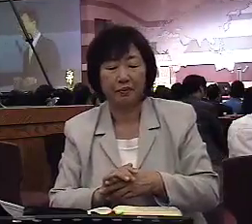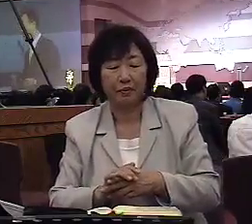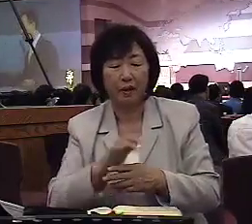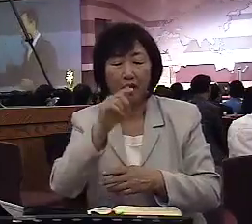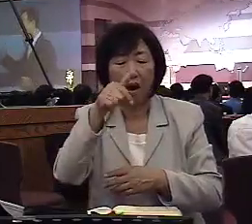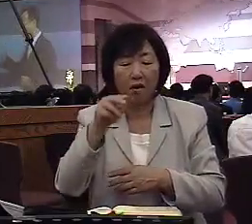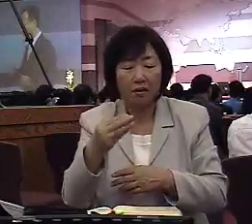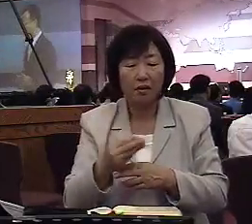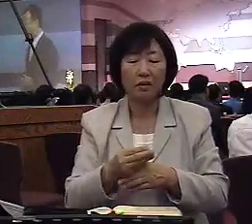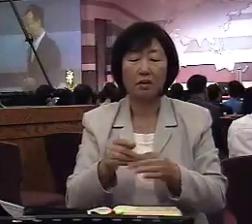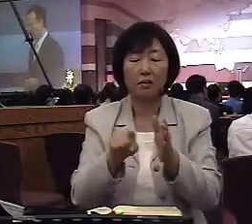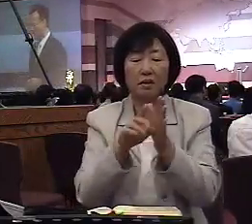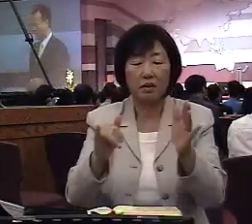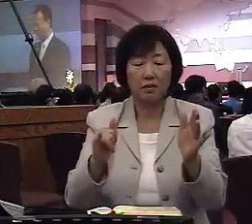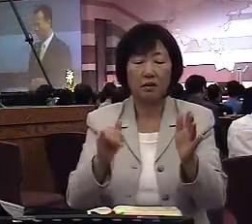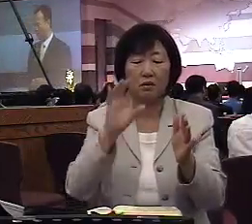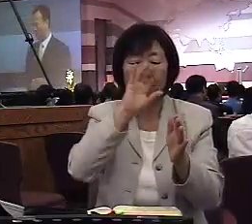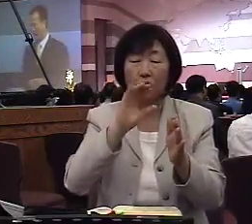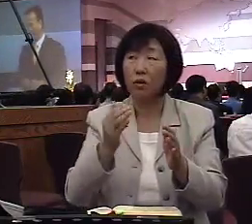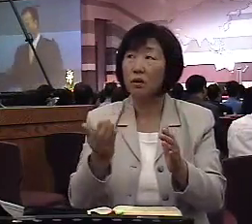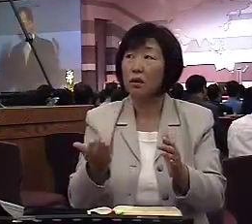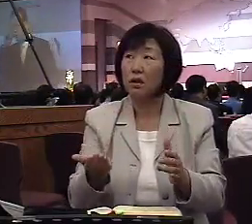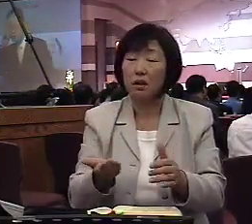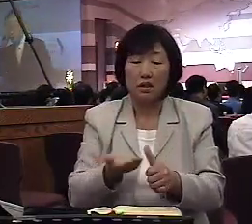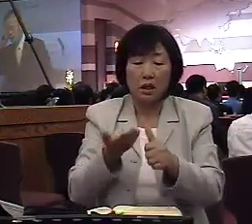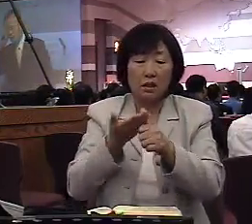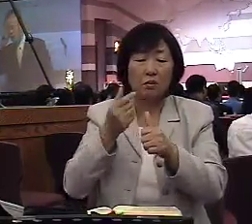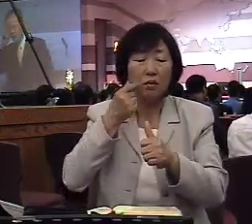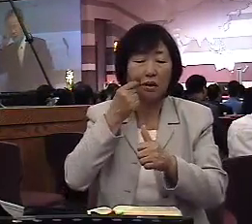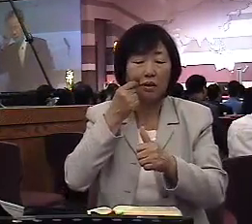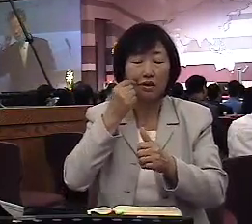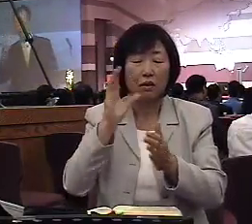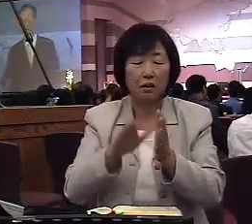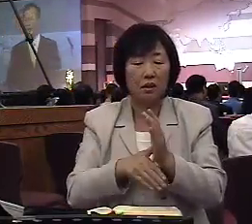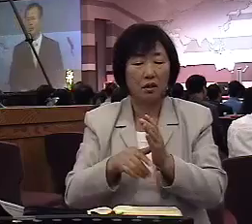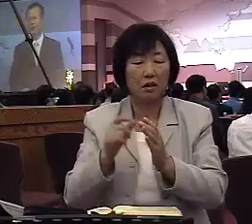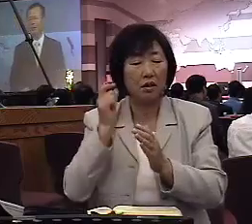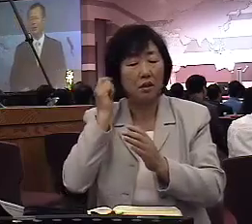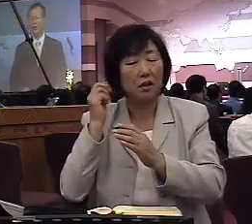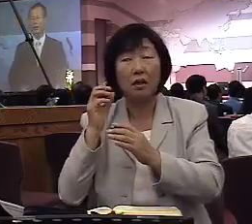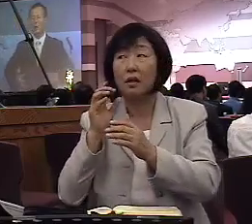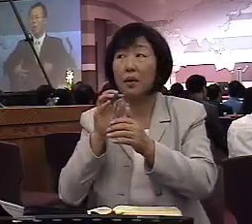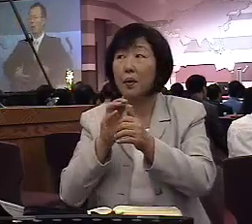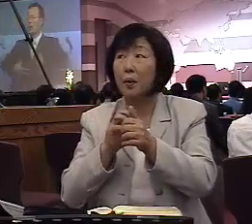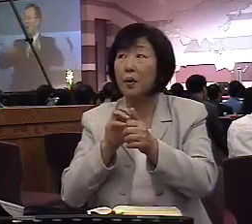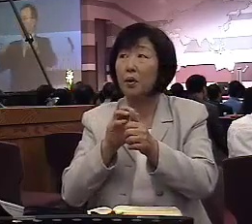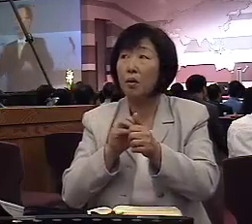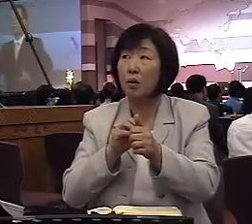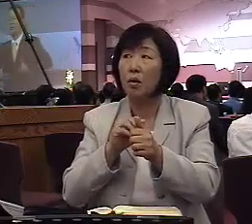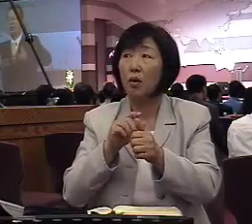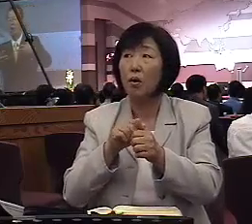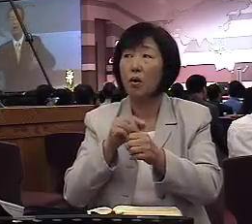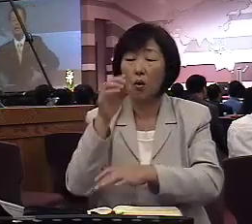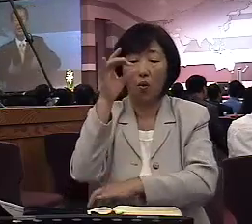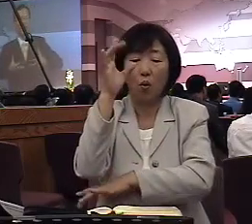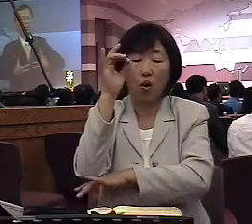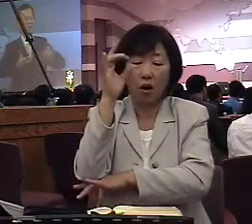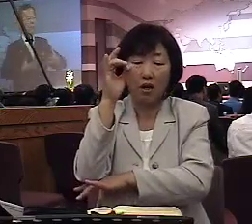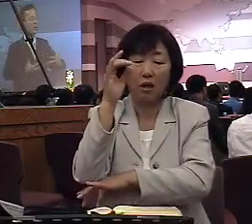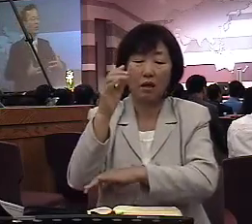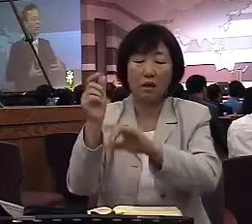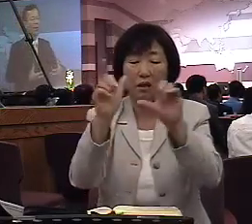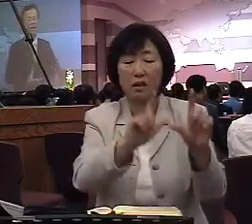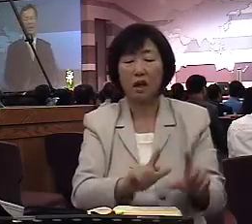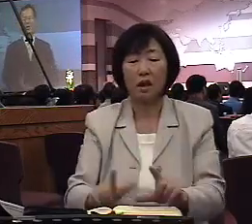훈련을 통해 양육되지 못했을 때 그들의 귀를 간지럽게 하고 그들의 원래 가졌던 원래